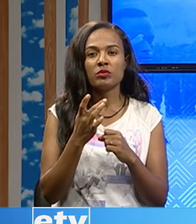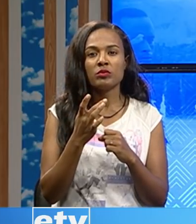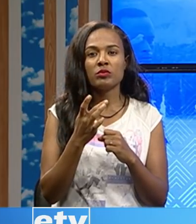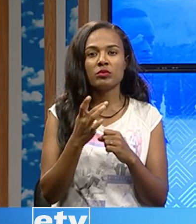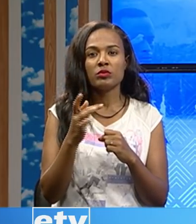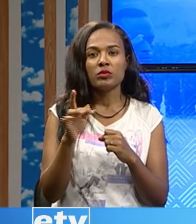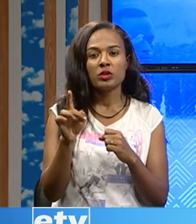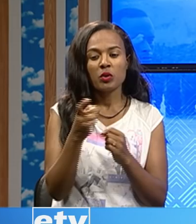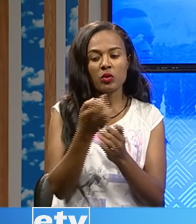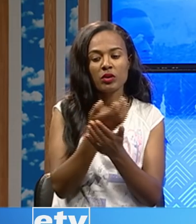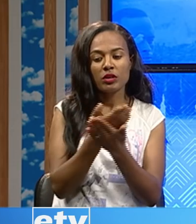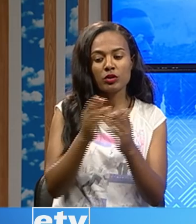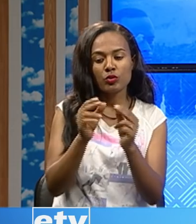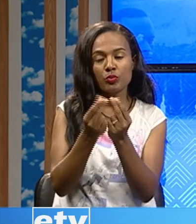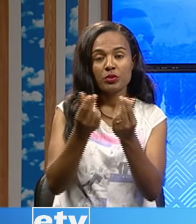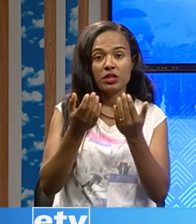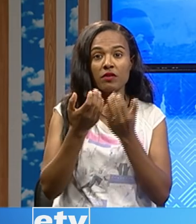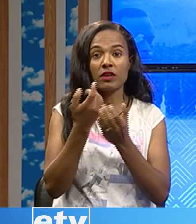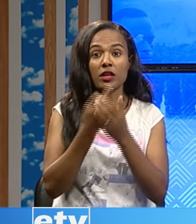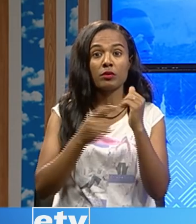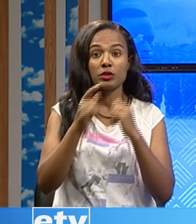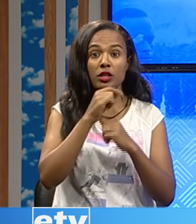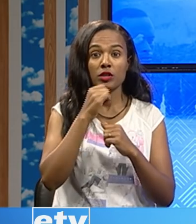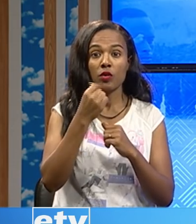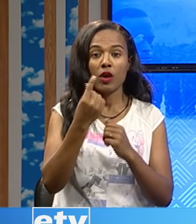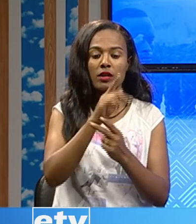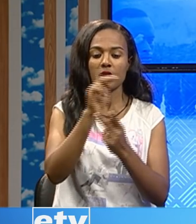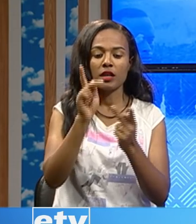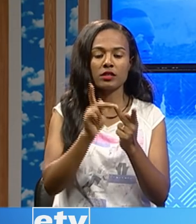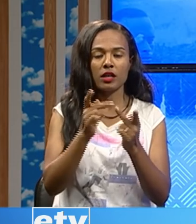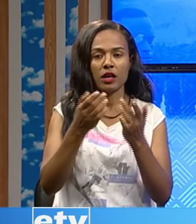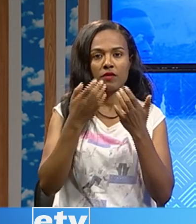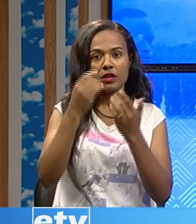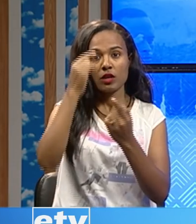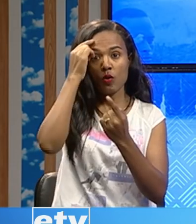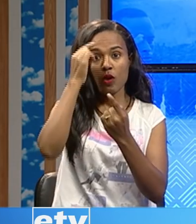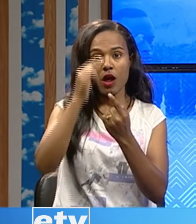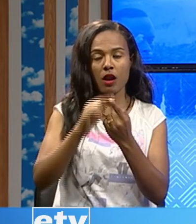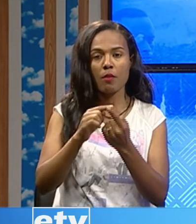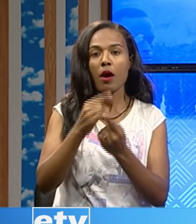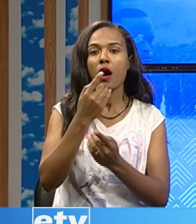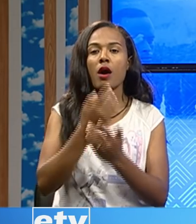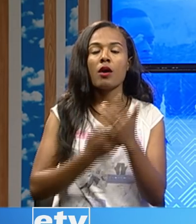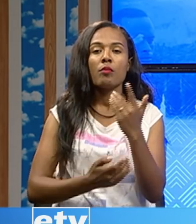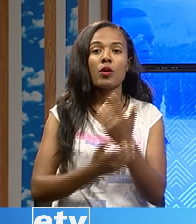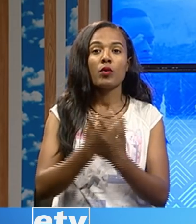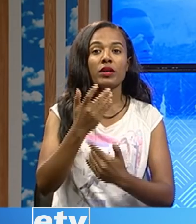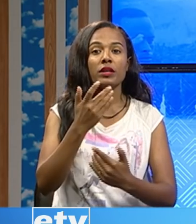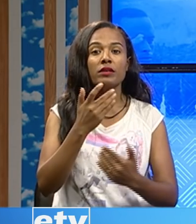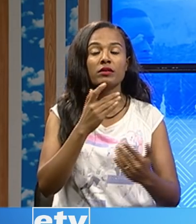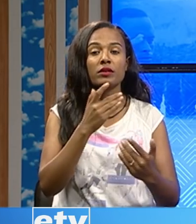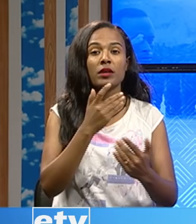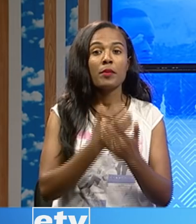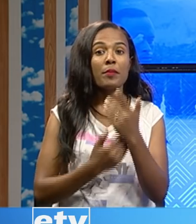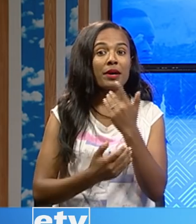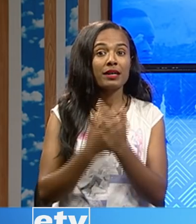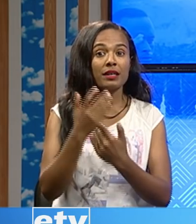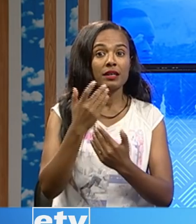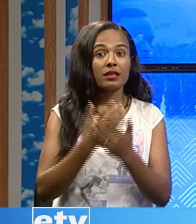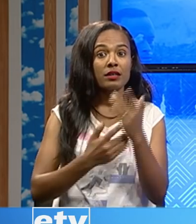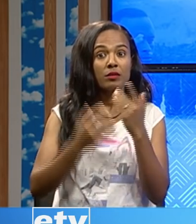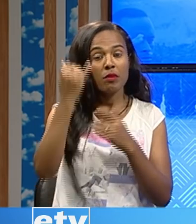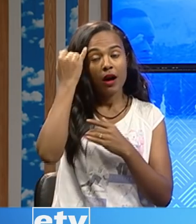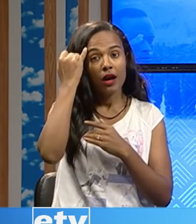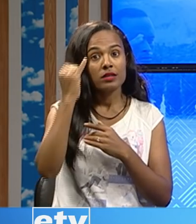የሆነ ግሩፕ ስለፈለገ ሳይሆን አንድ ሊያሳካ የፈለገውን አላማ በውይይት፣ በክርክር፣